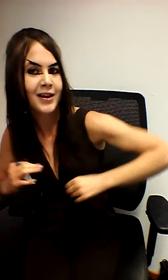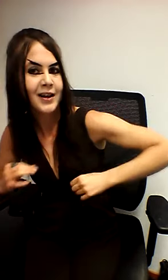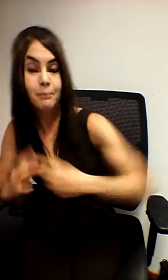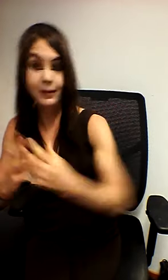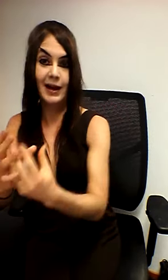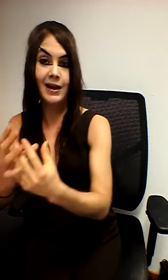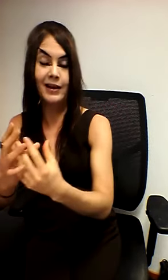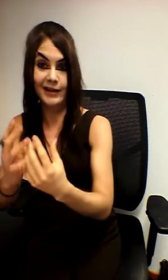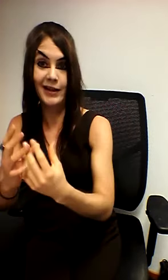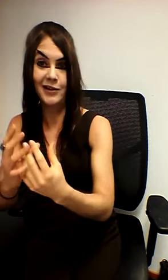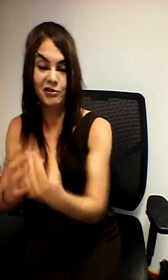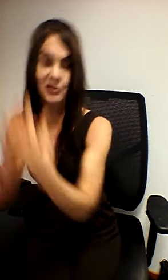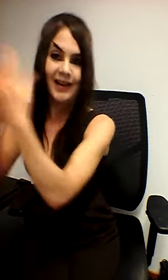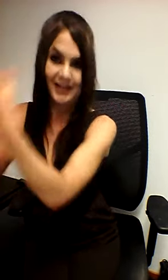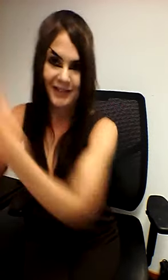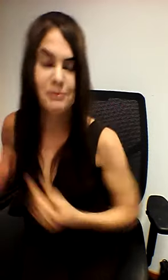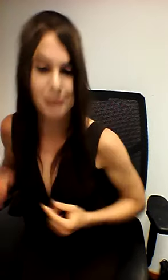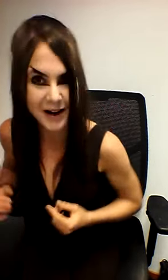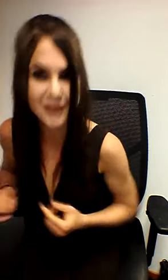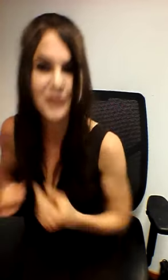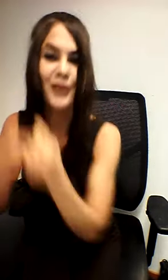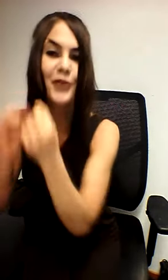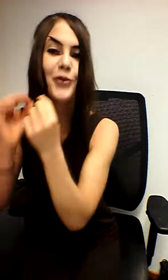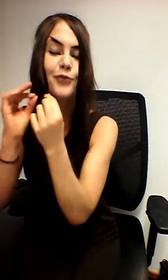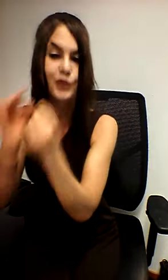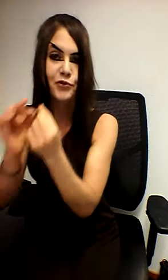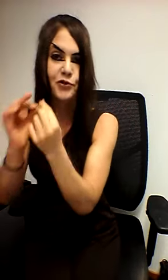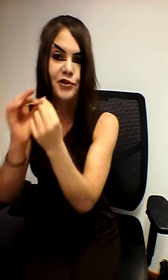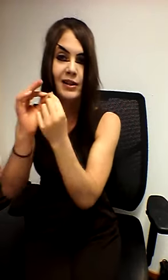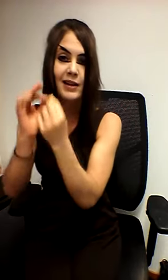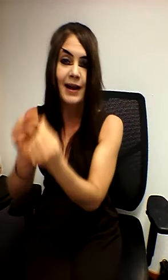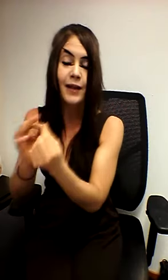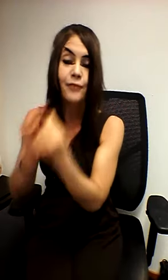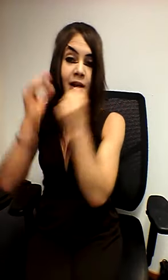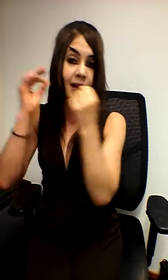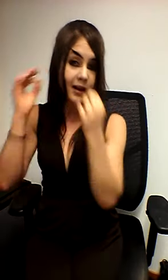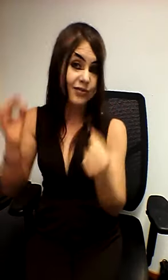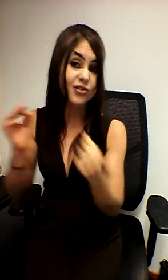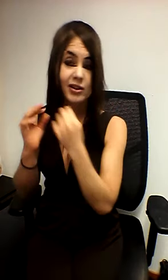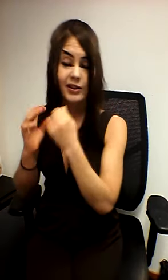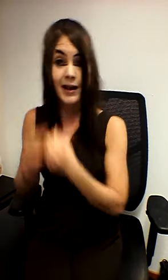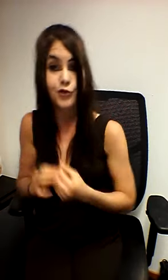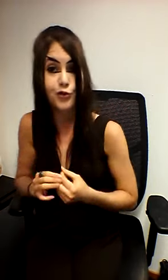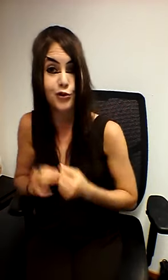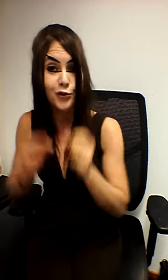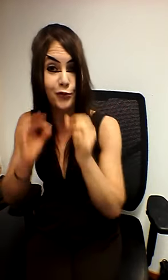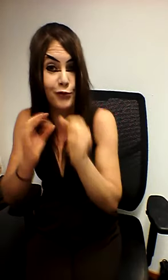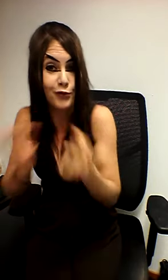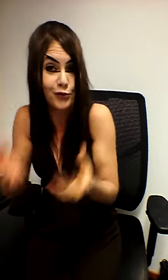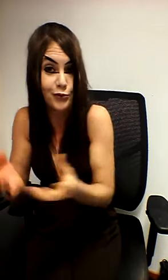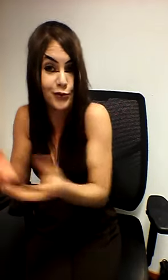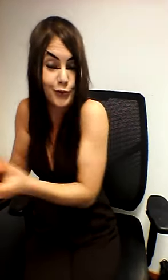het bereiken eerst is en dan het behoud van een goede voedingstoestand in het lijf. En dat jij zorgt voor voldoende